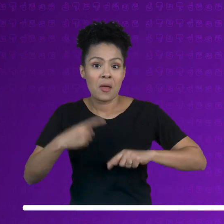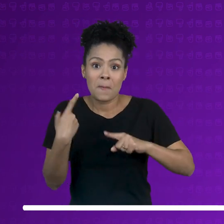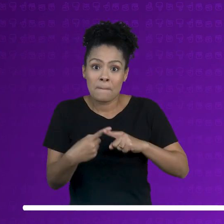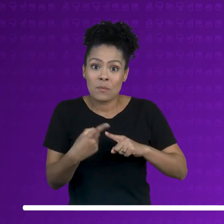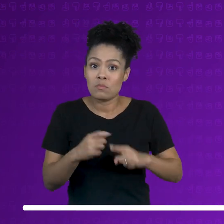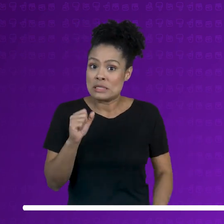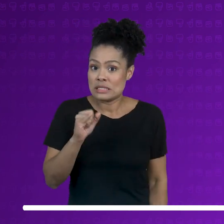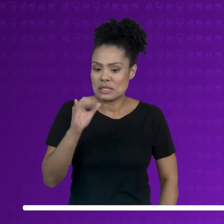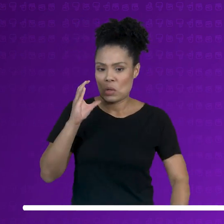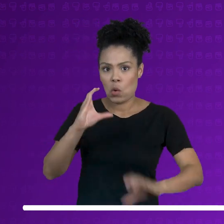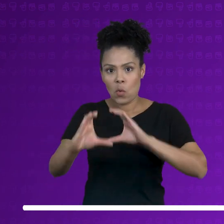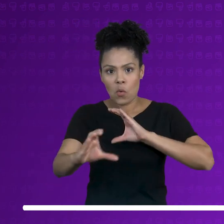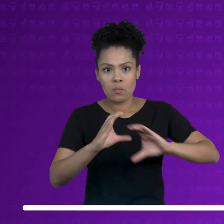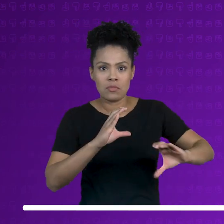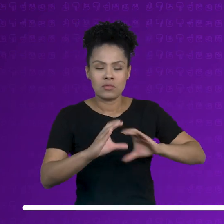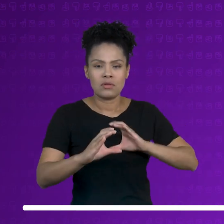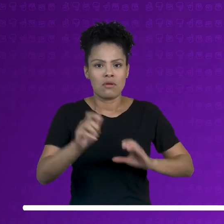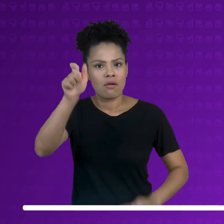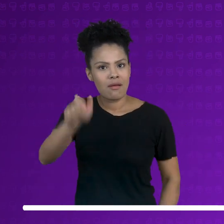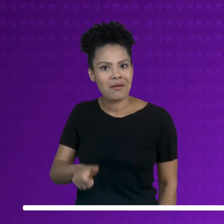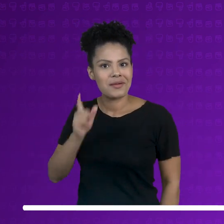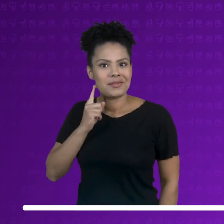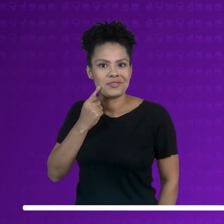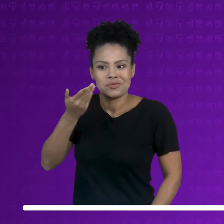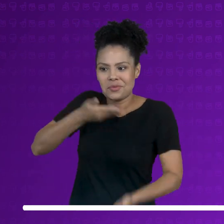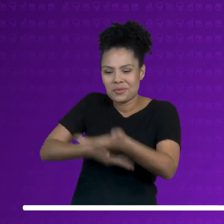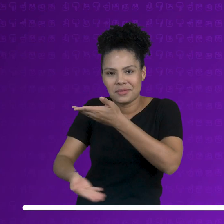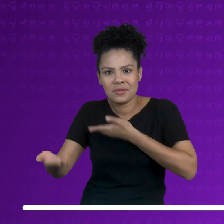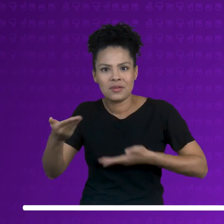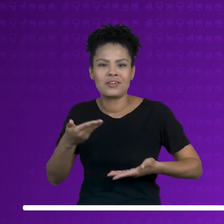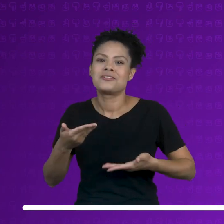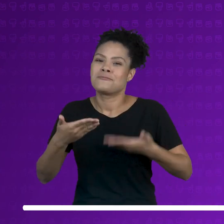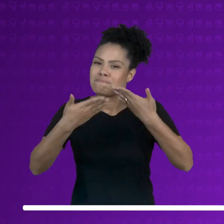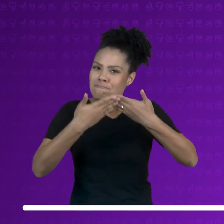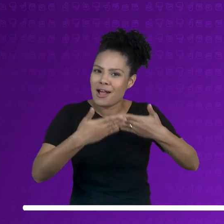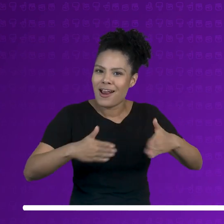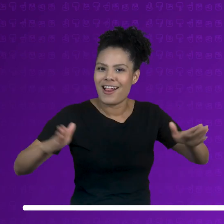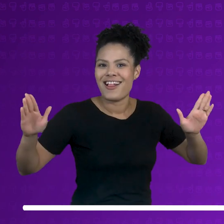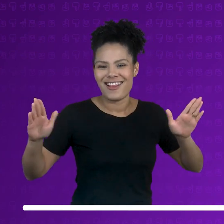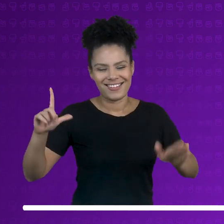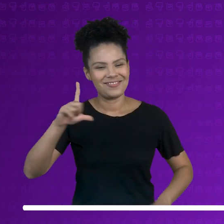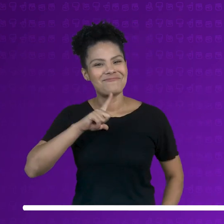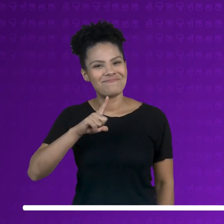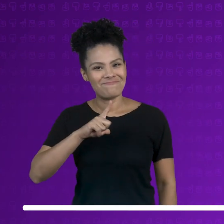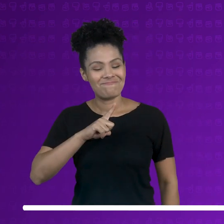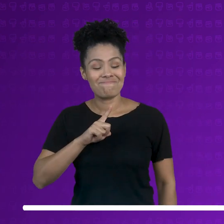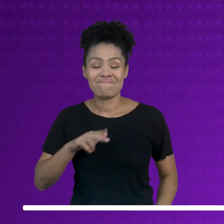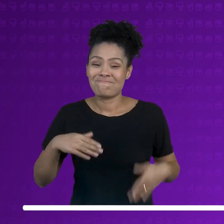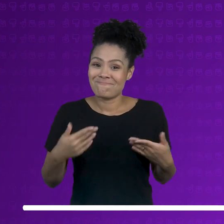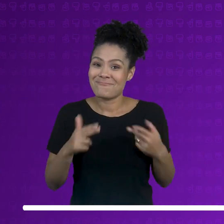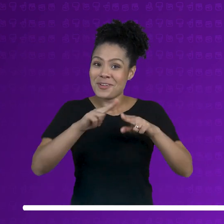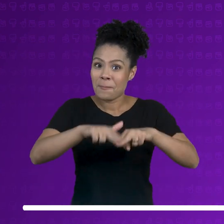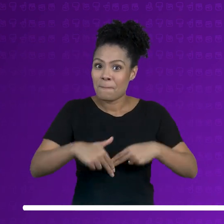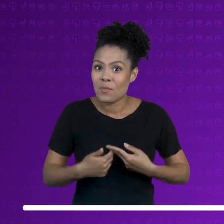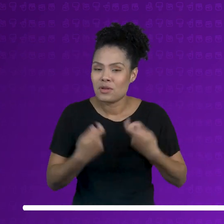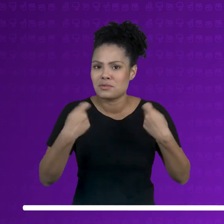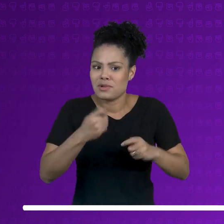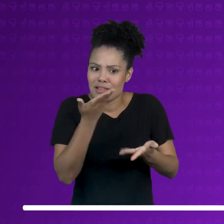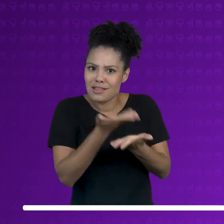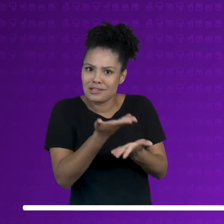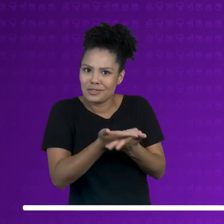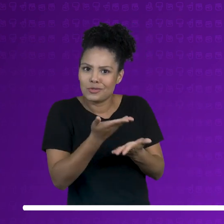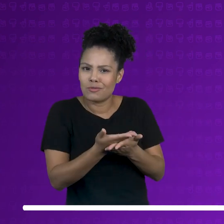Isso porque ser capaz de se comunicar com surdos acaba abrindo muitas portas. Dessa forma, buscar